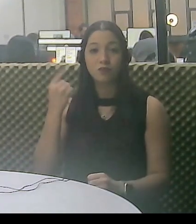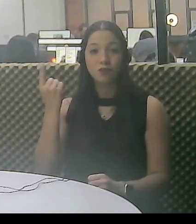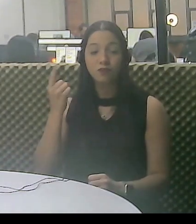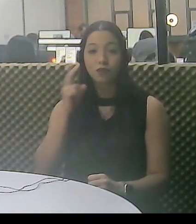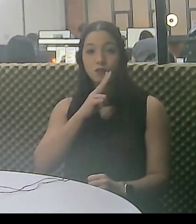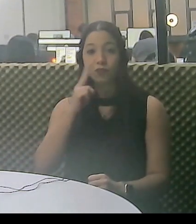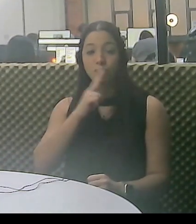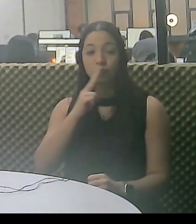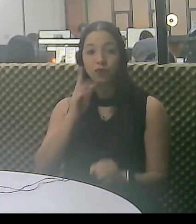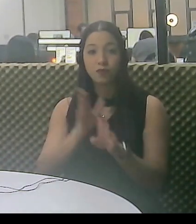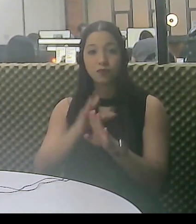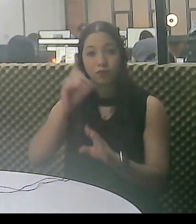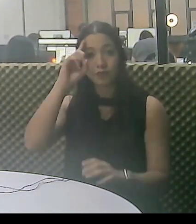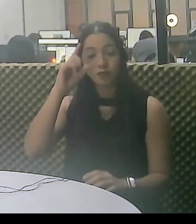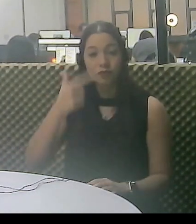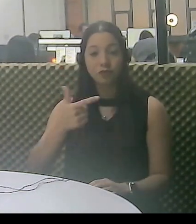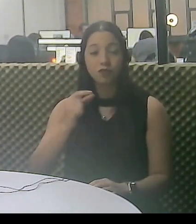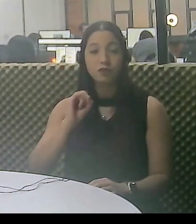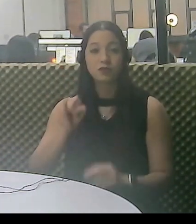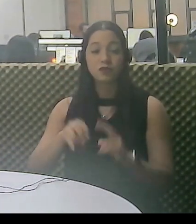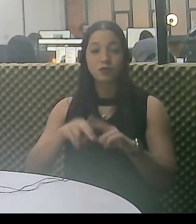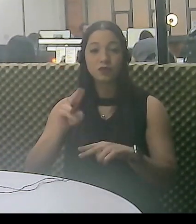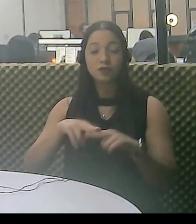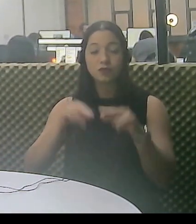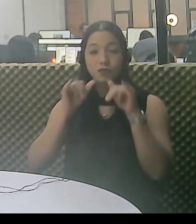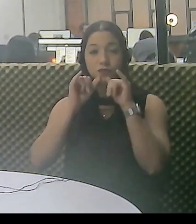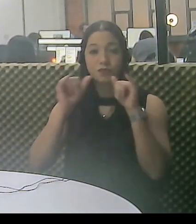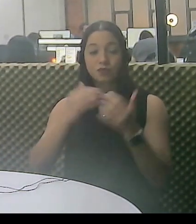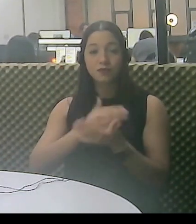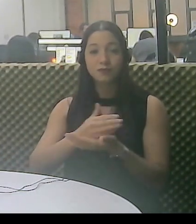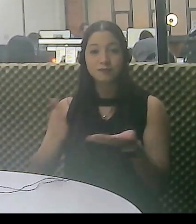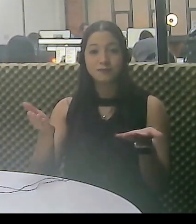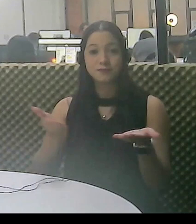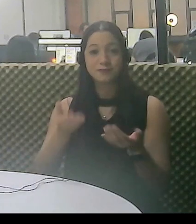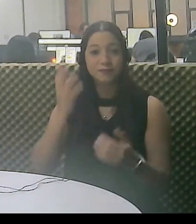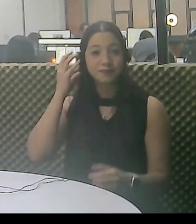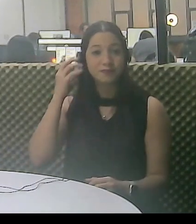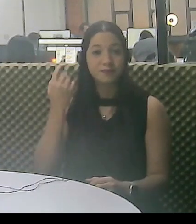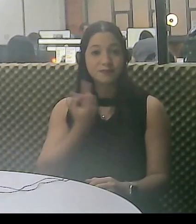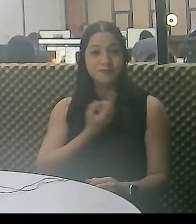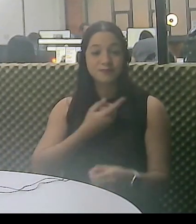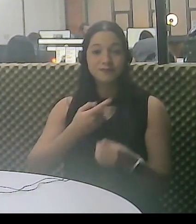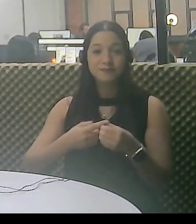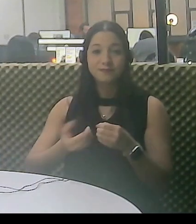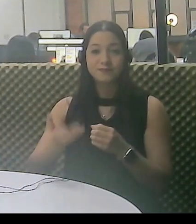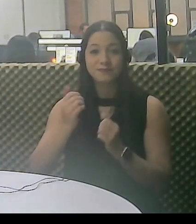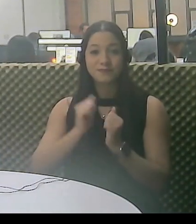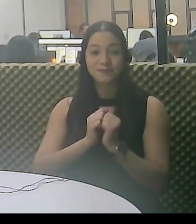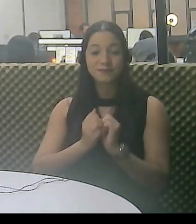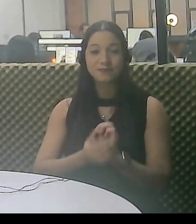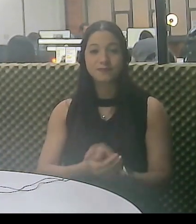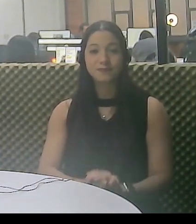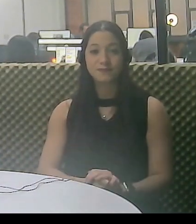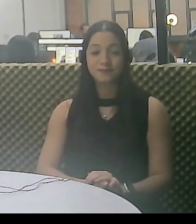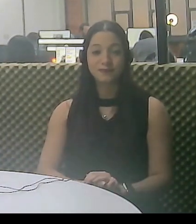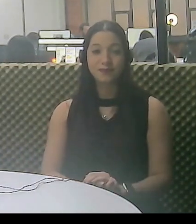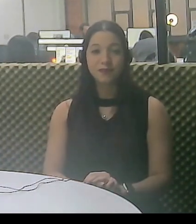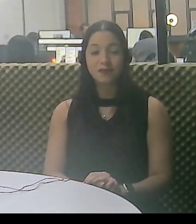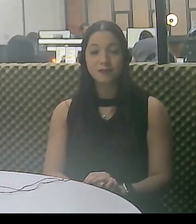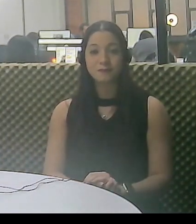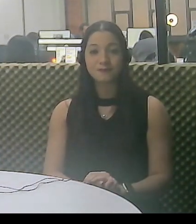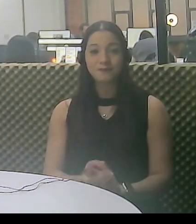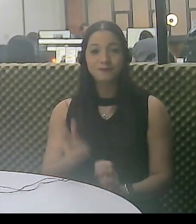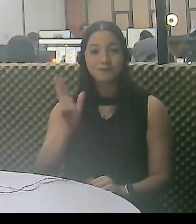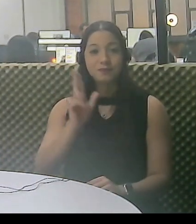abertas até 2 de junho. Essas e outras notícias a partir de agora na Rádio Nossa Cidade. Vem com a gente!